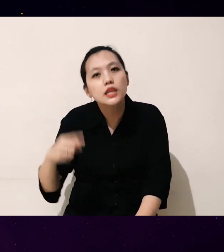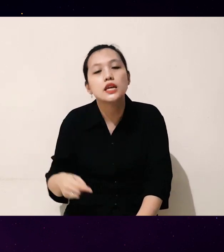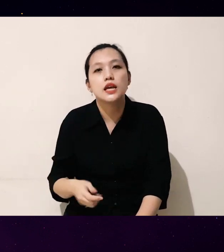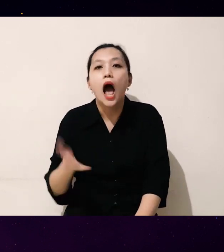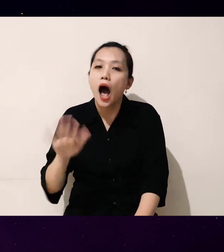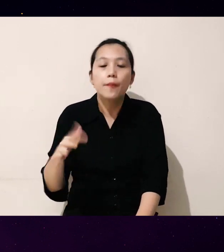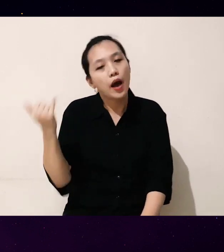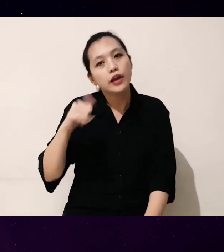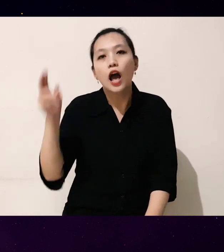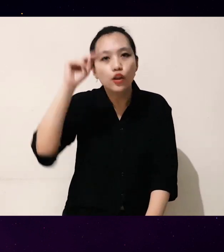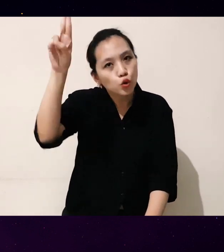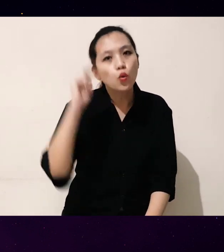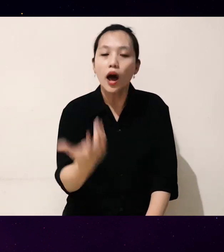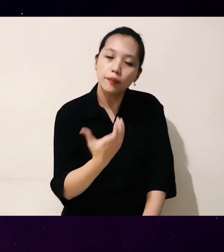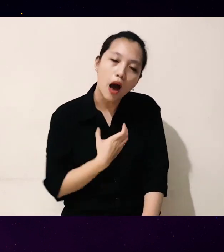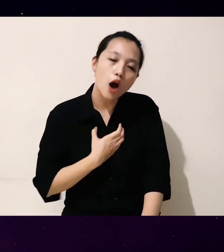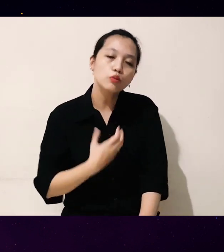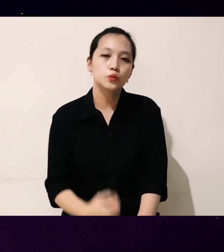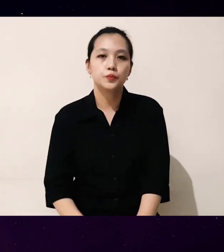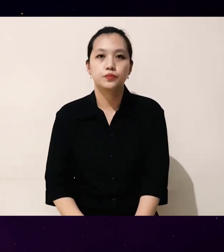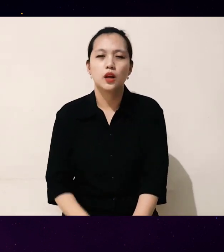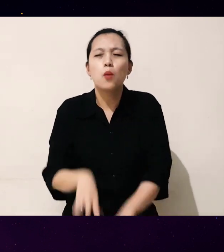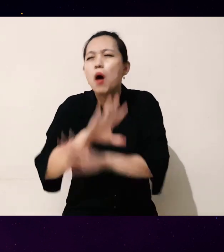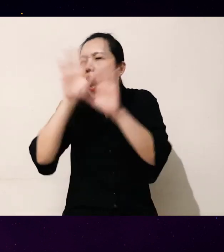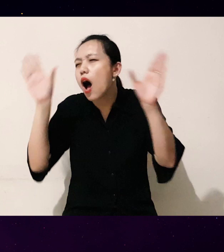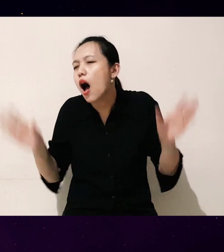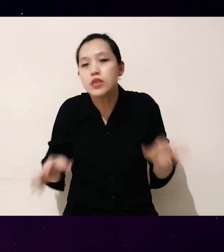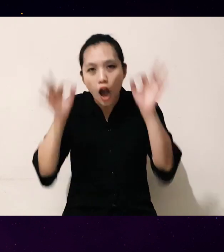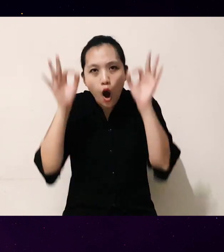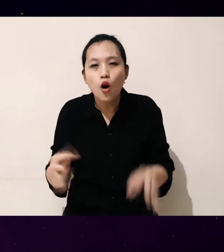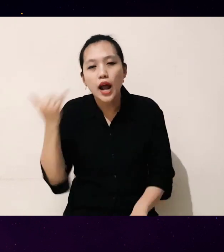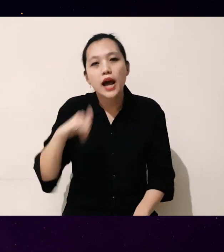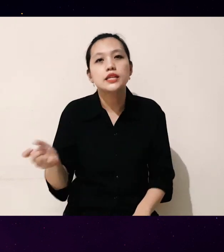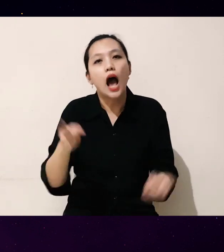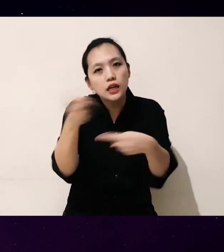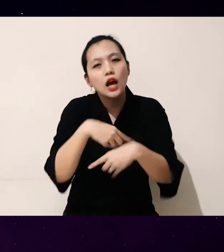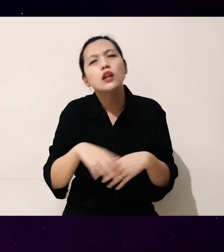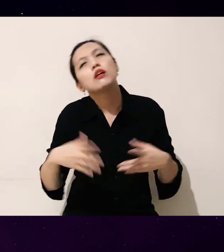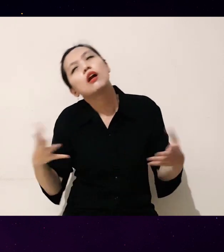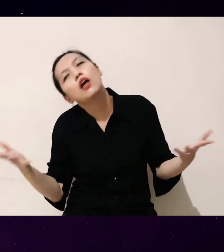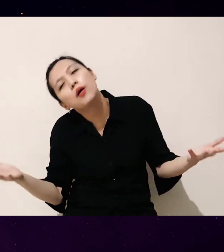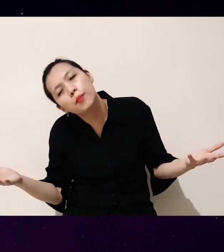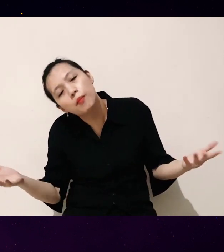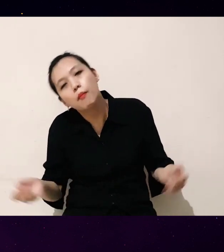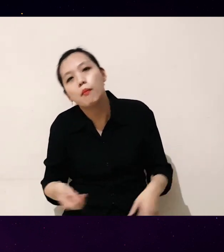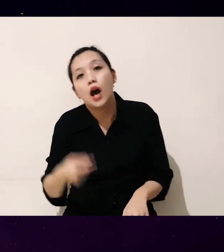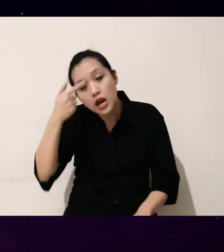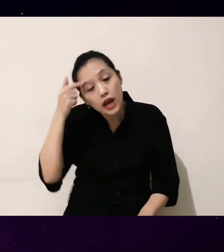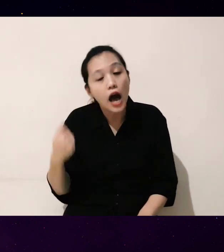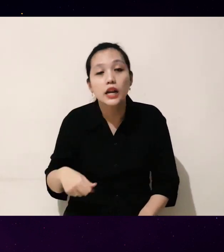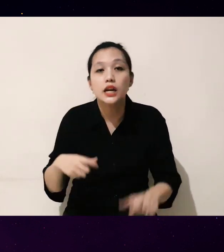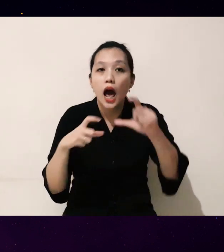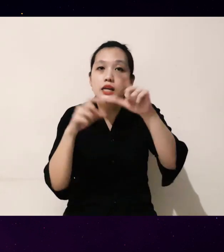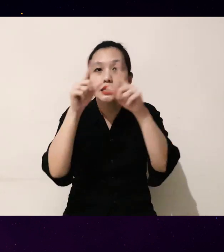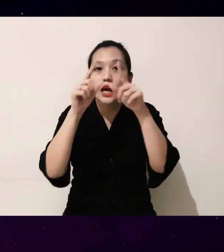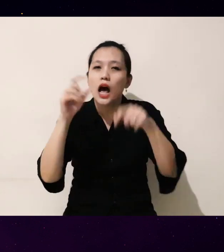ingin Anda menuju ke arah yang benar. Karena Anda memilih kehendak Anda. Oleh karena itu banyak hari ini orang-orang yang